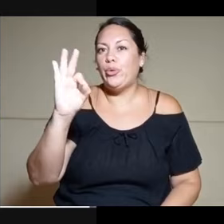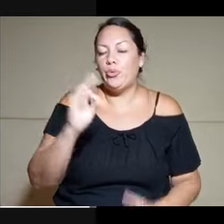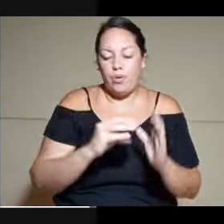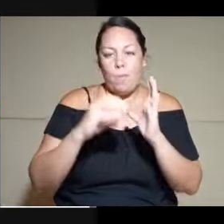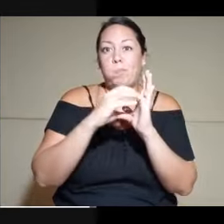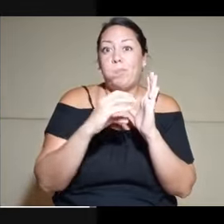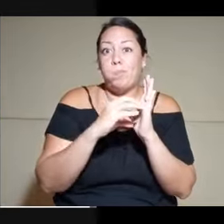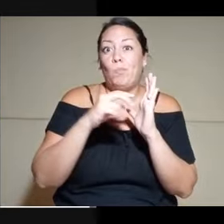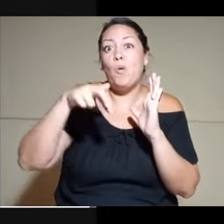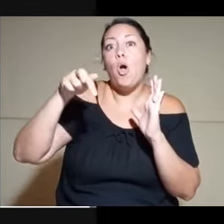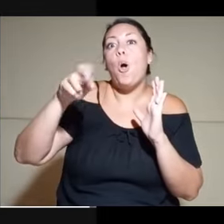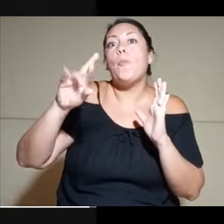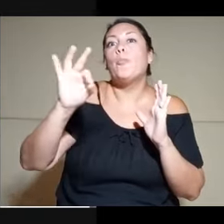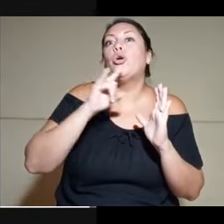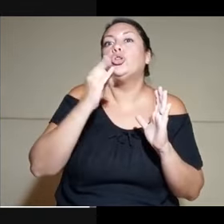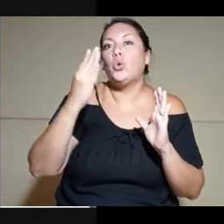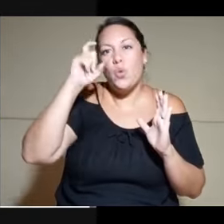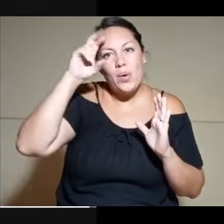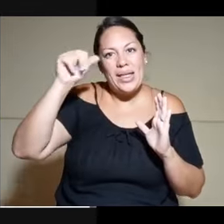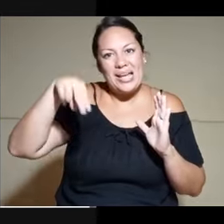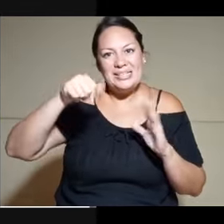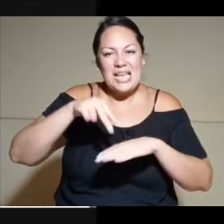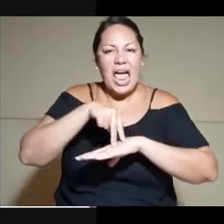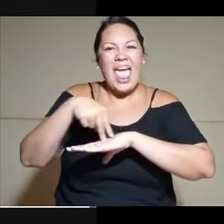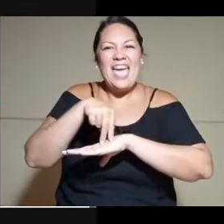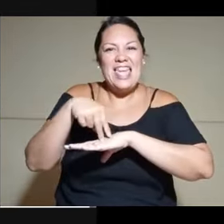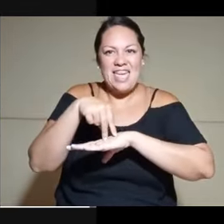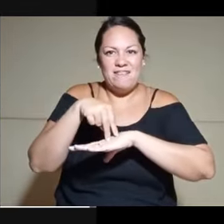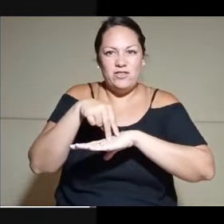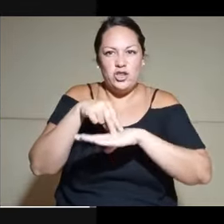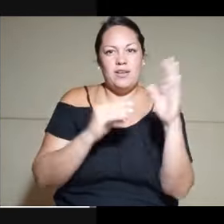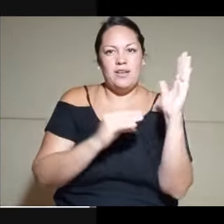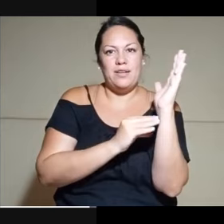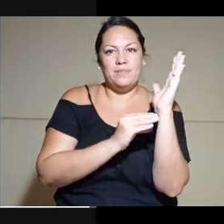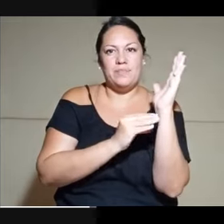cocleares están en el bulbo, mientras que los núcleos vestibulares están en la protuberancia.